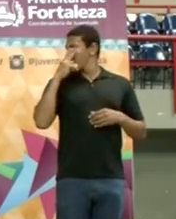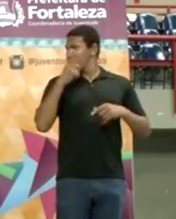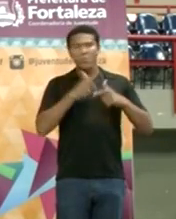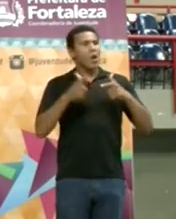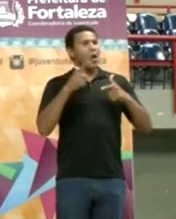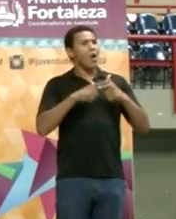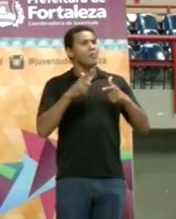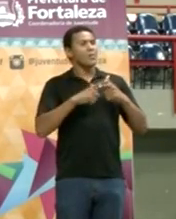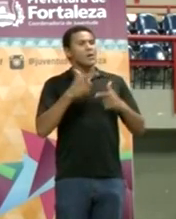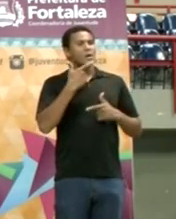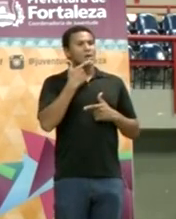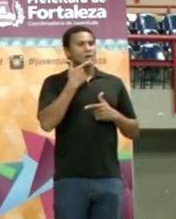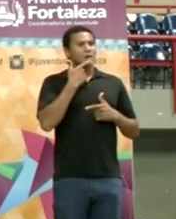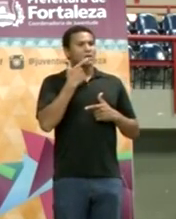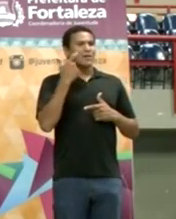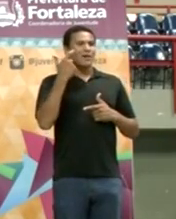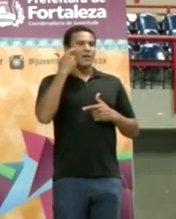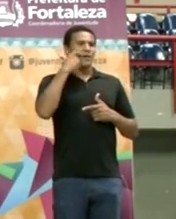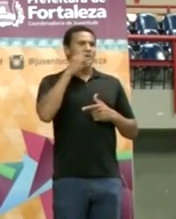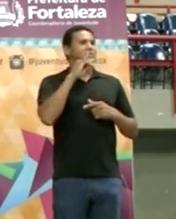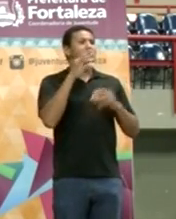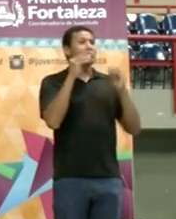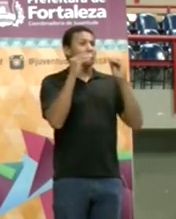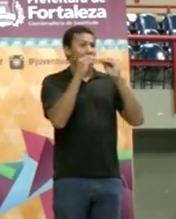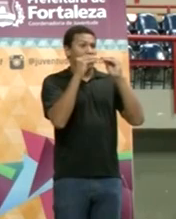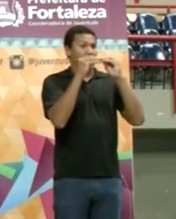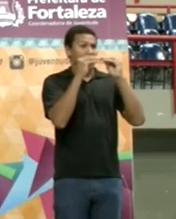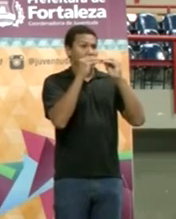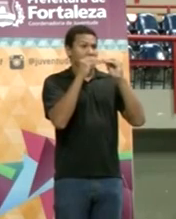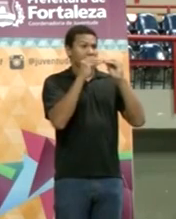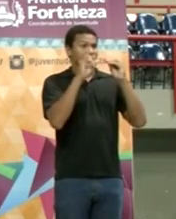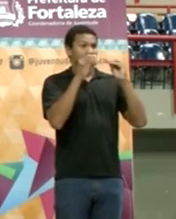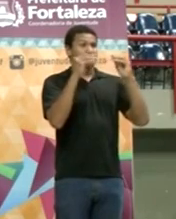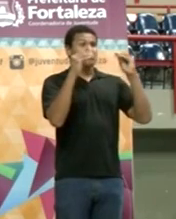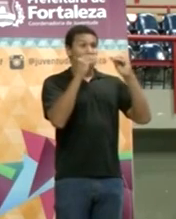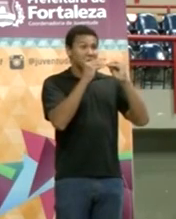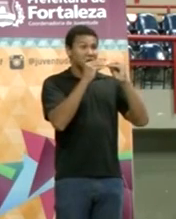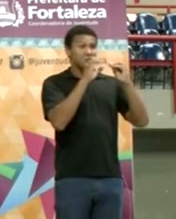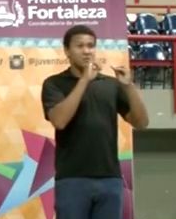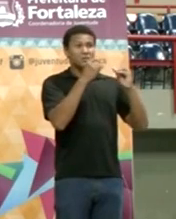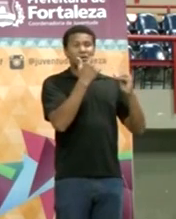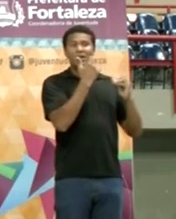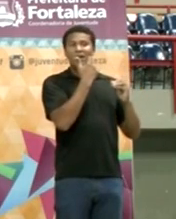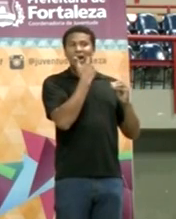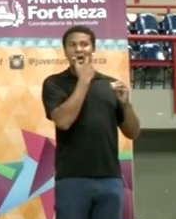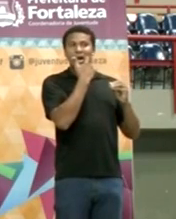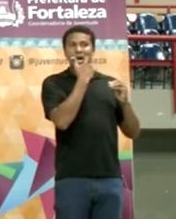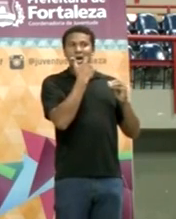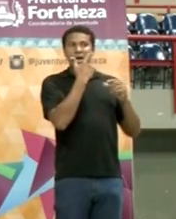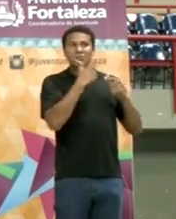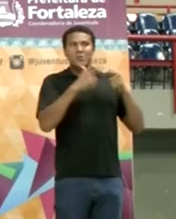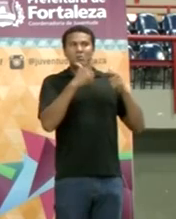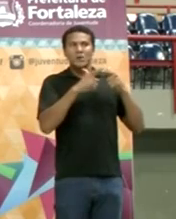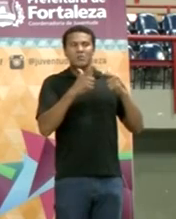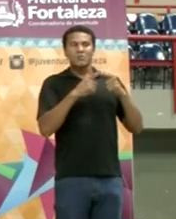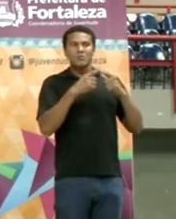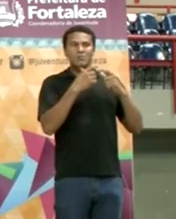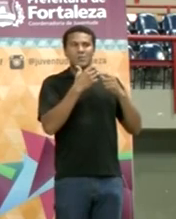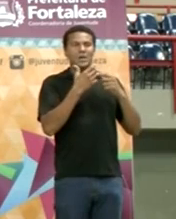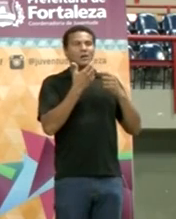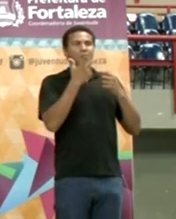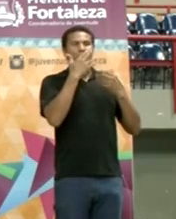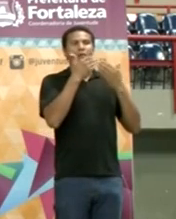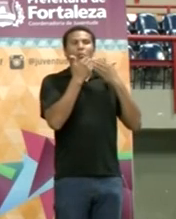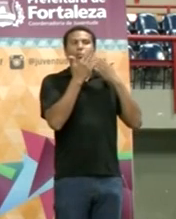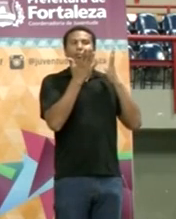com quem você beijasse também tivesse a mesma condição. Mas essa pessoa que você beija, ela tivesse uma